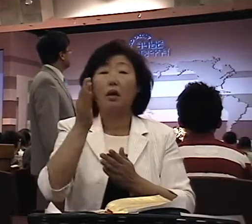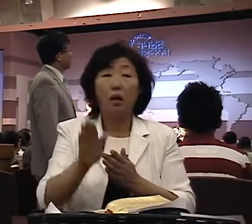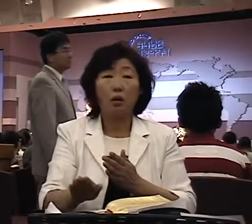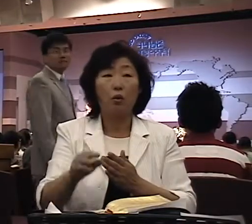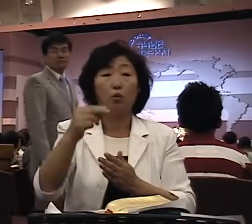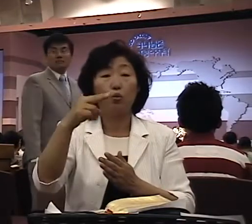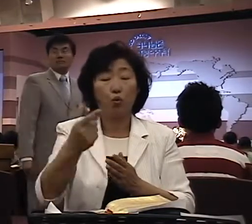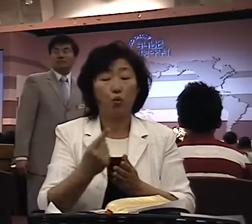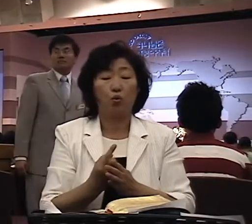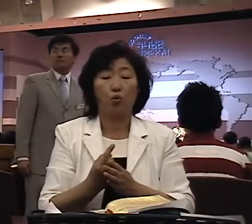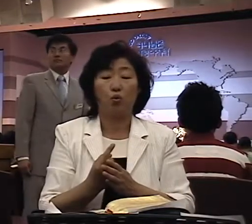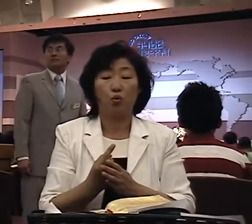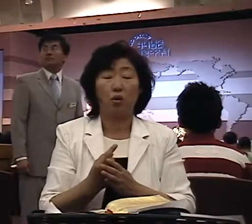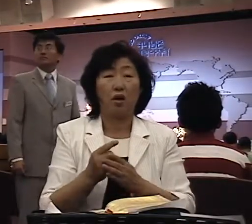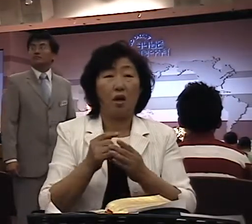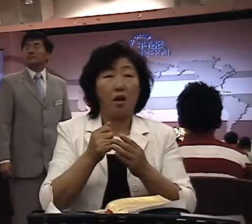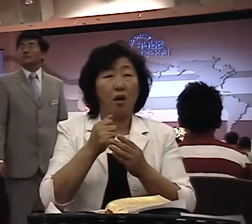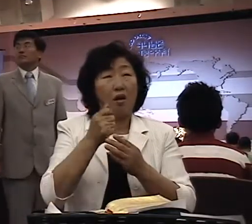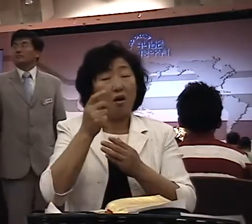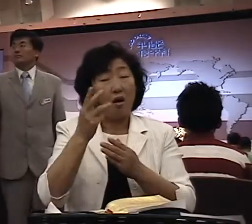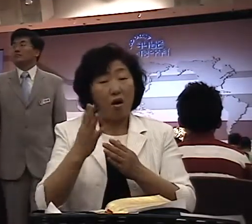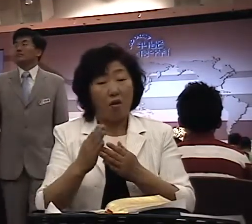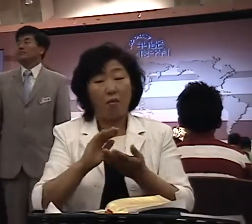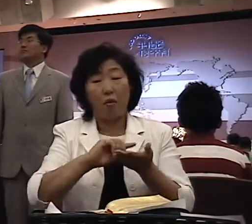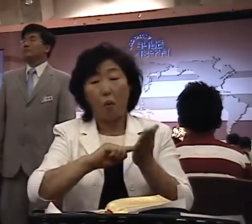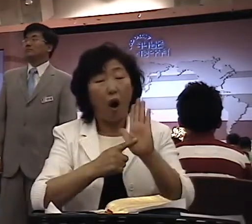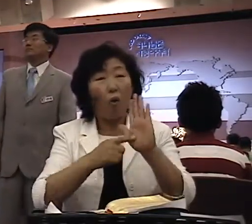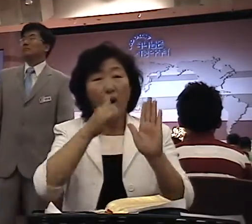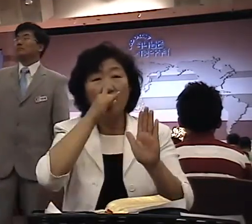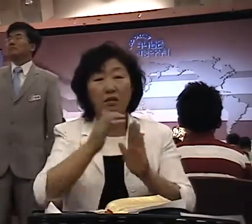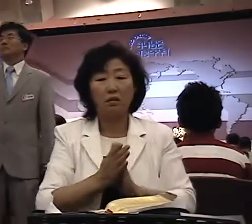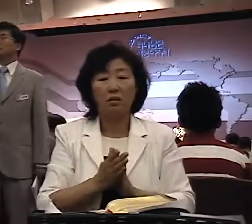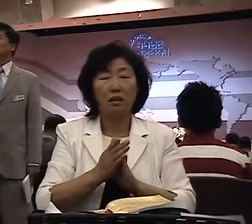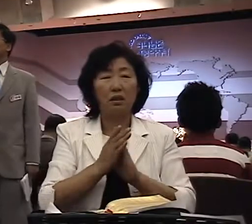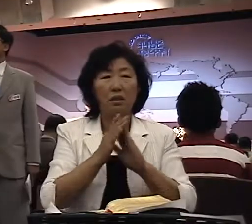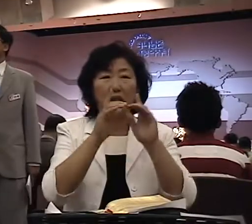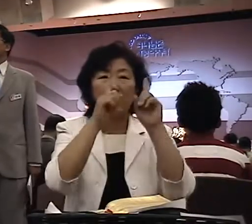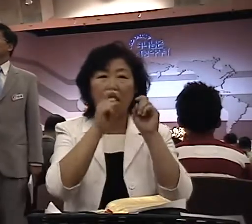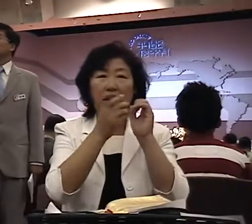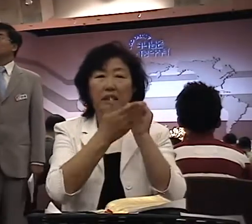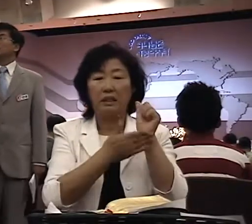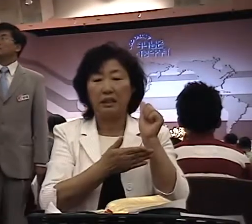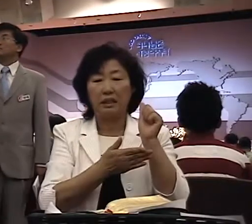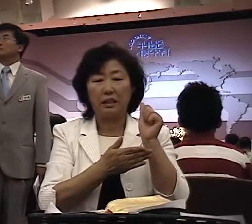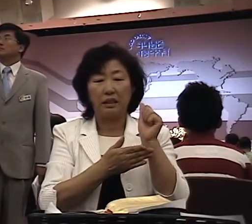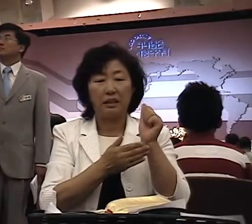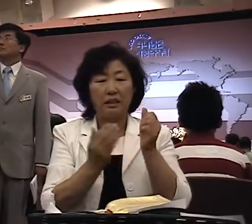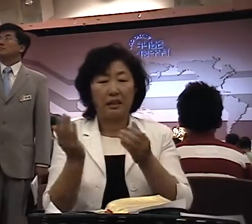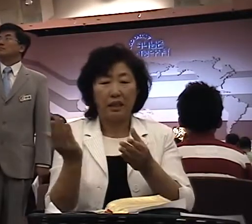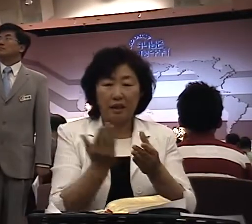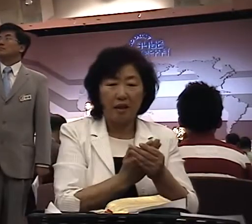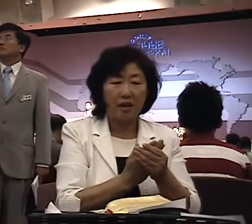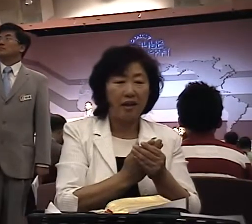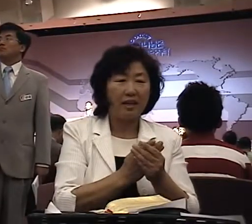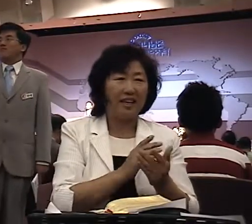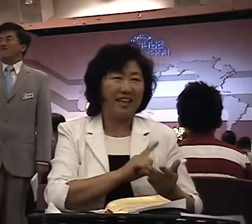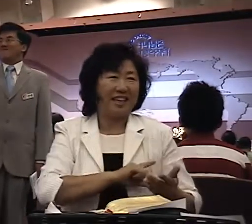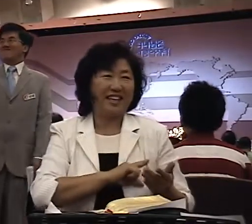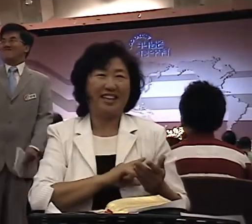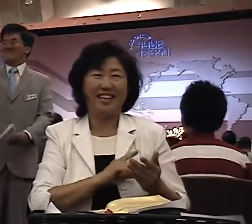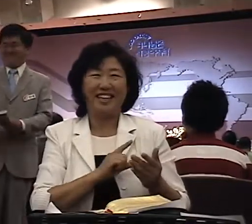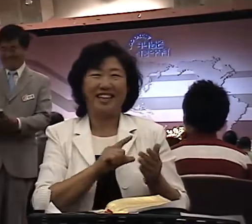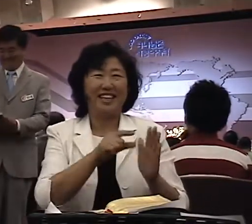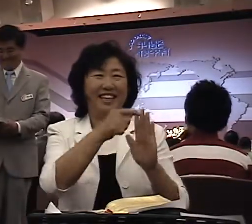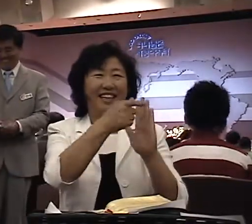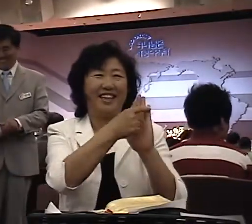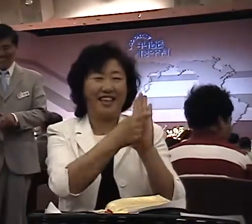그래도 여러 번 광고를 드렸는데도 또 사진 아직 안 찍으신 분들이 계셔서 주보안에 오늘 삽지에 그 명단을 넣었습니다.